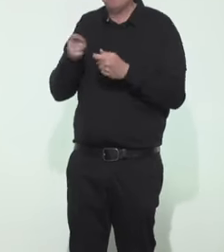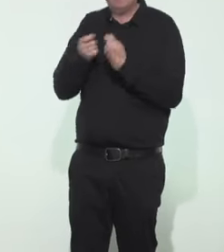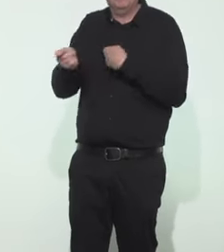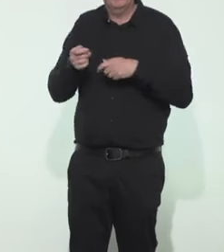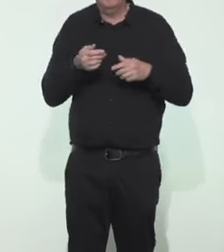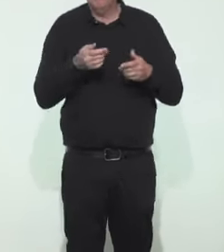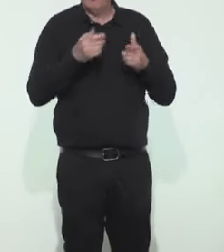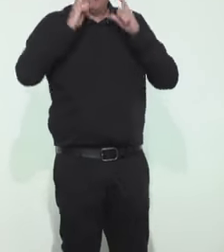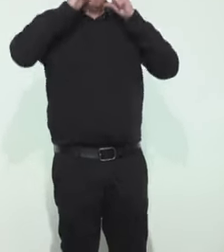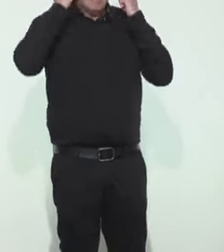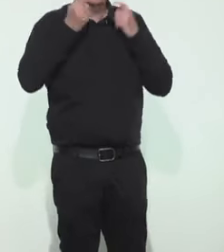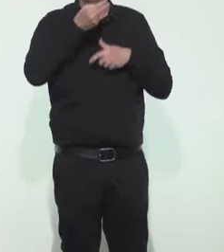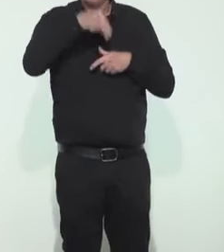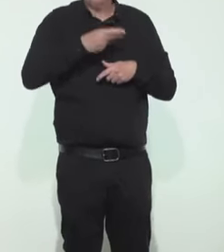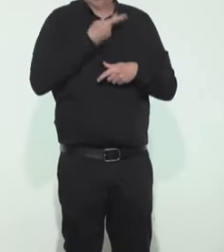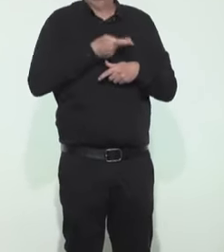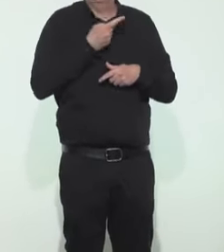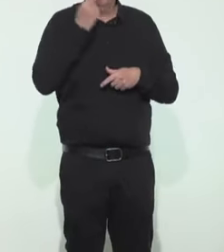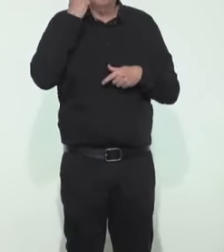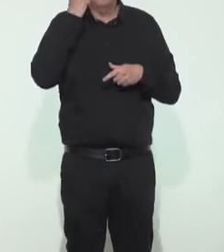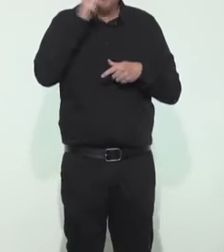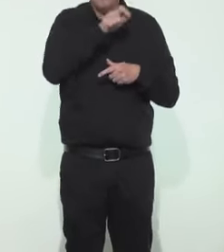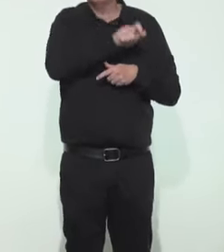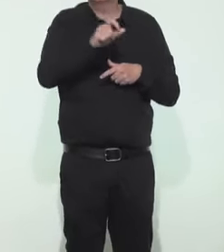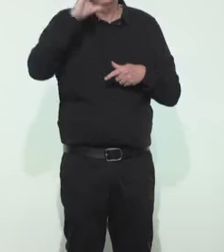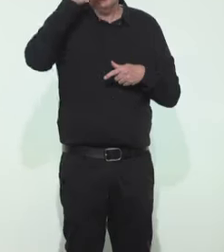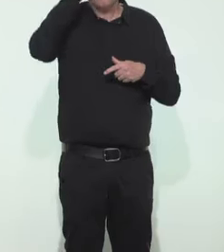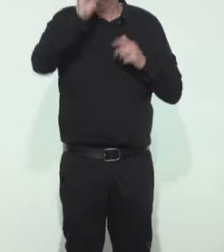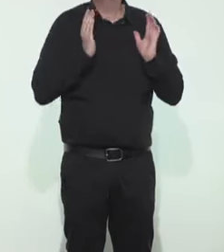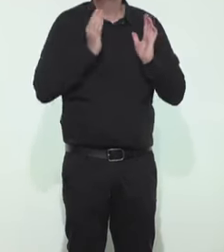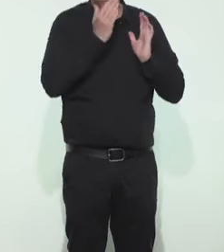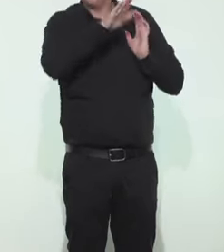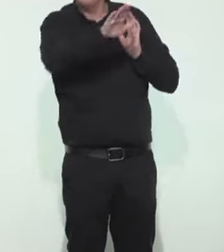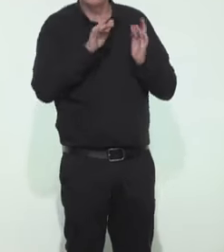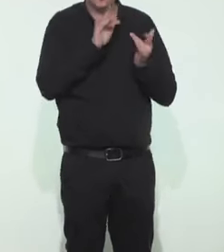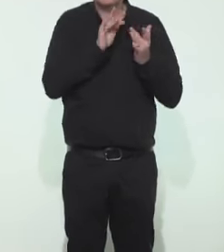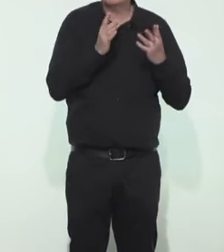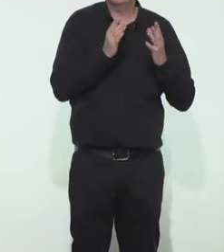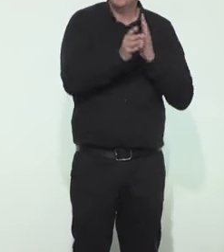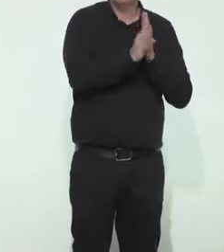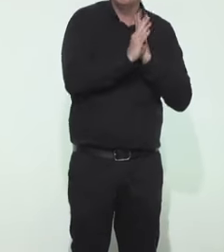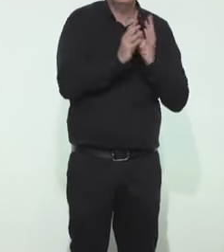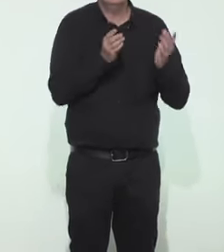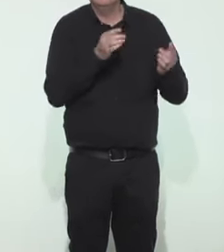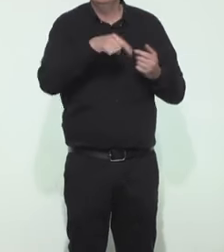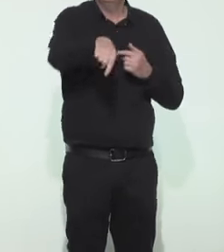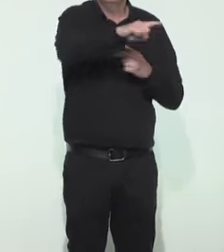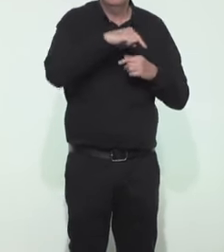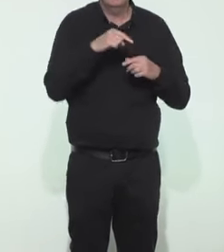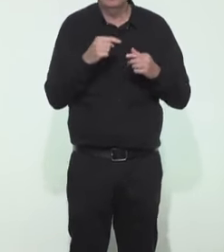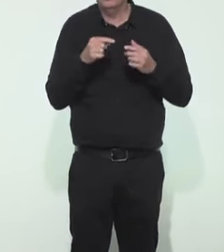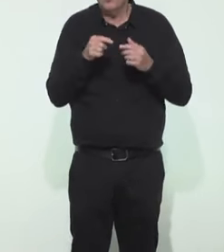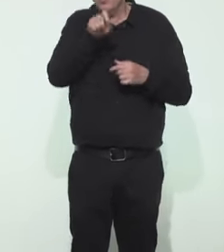de les rendre disponibles pour des professionnels en contact avec du public ainsi que pour des individus qui ont des contacts occasionnels